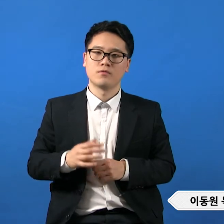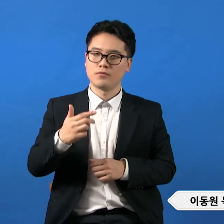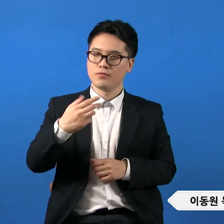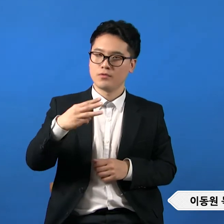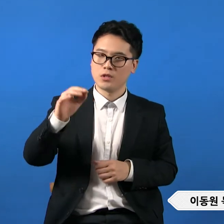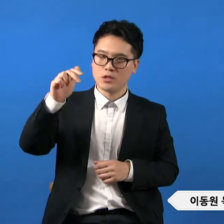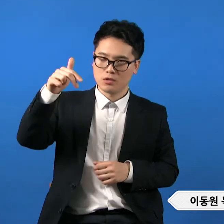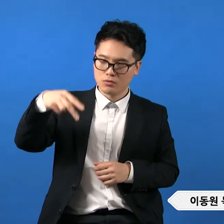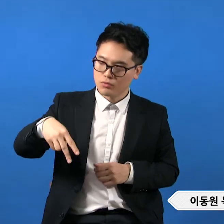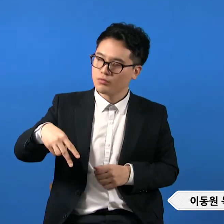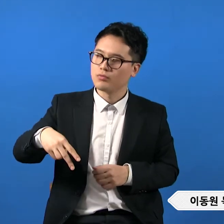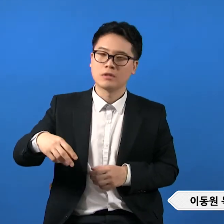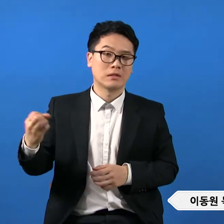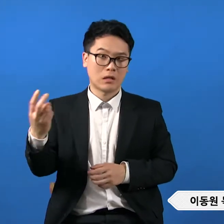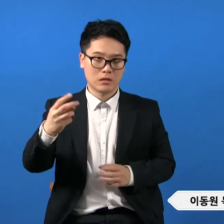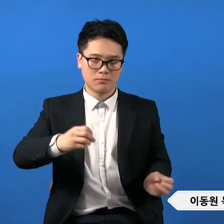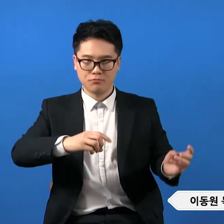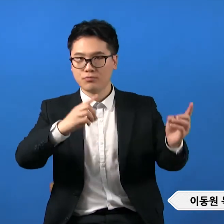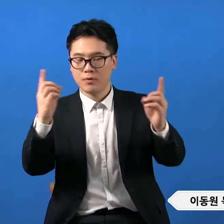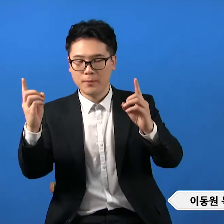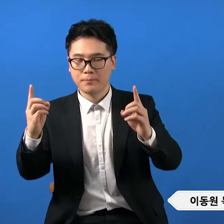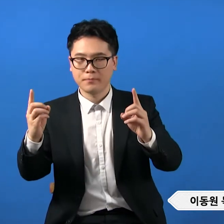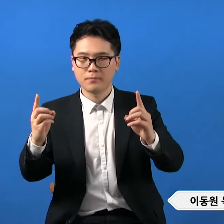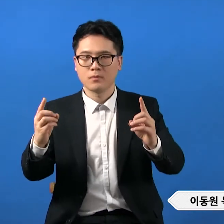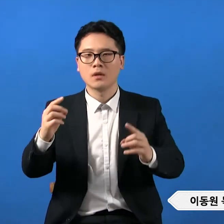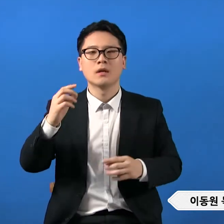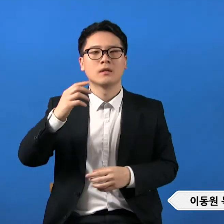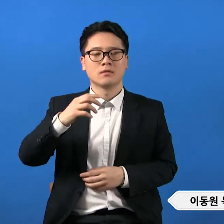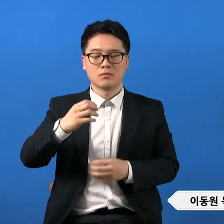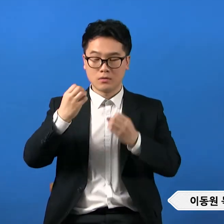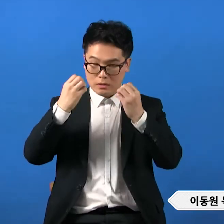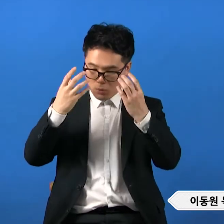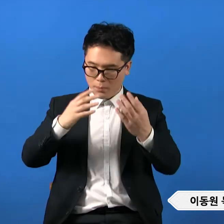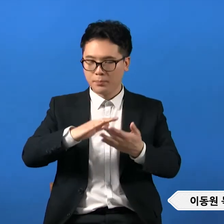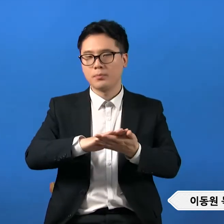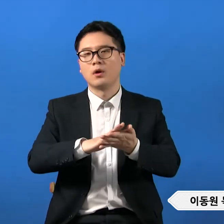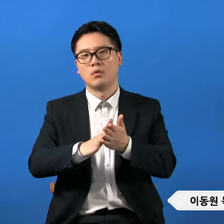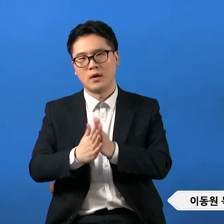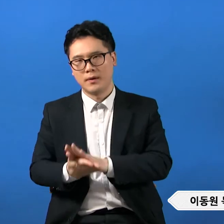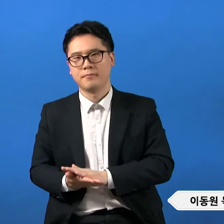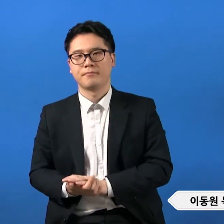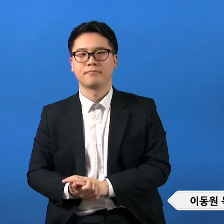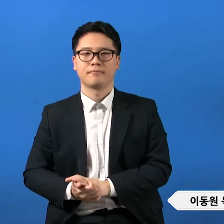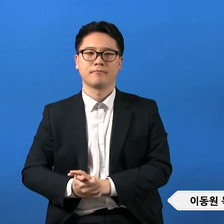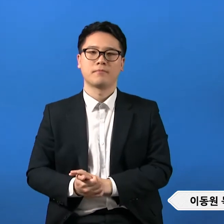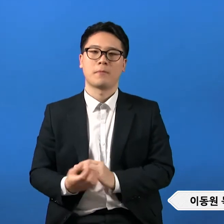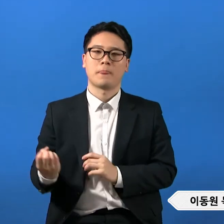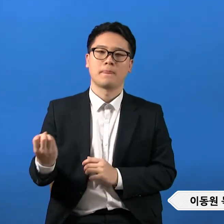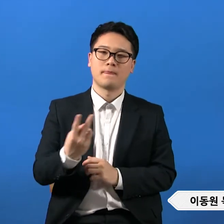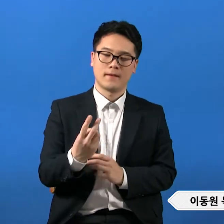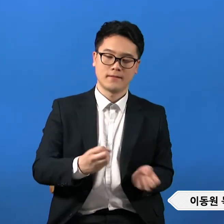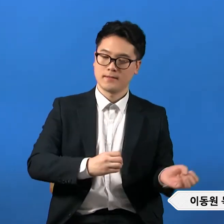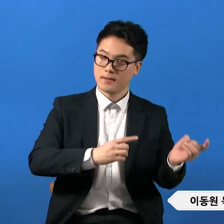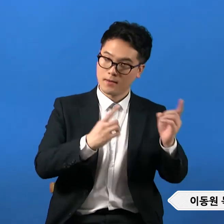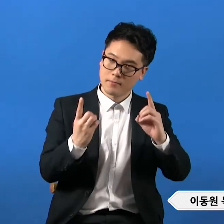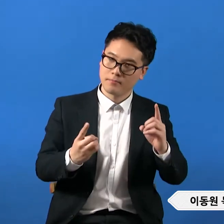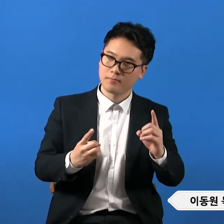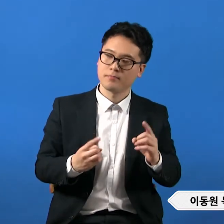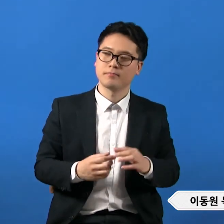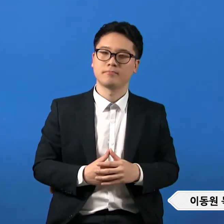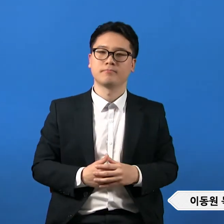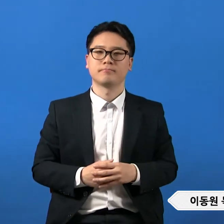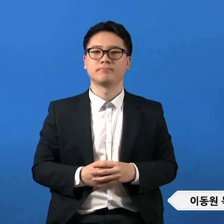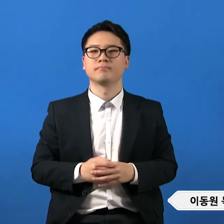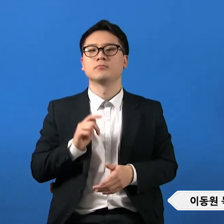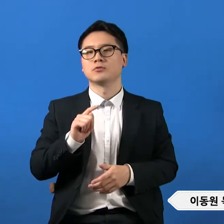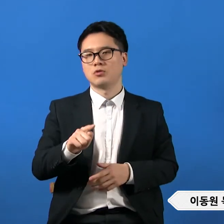살아나게 한다, 다시 소생시킨다, 새롭게 한다, 그런 뜻입니다. 다시 살아남, 다시